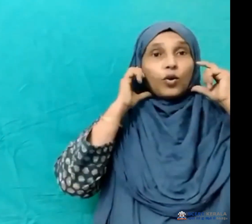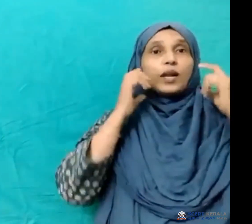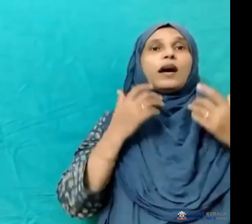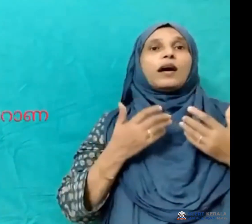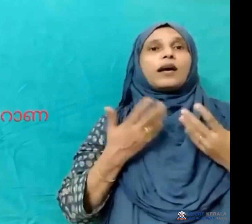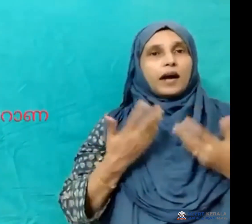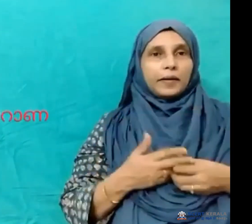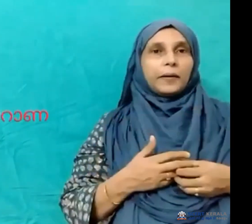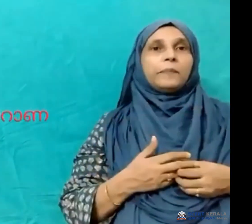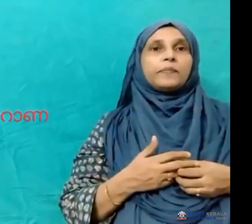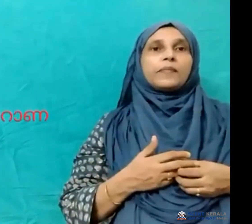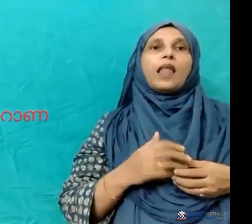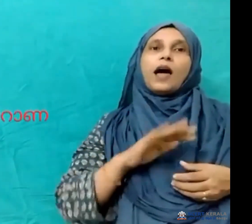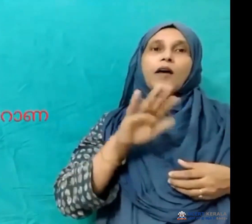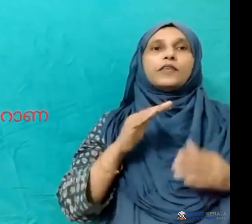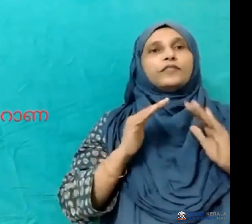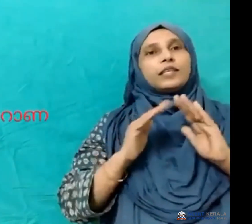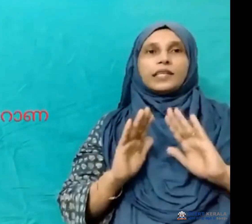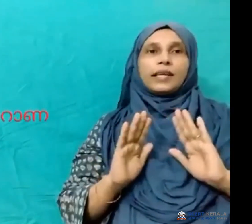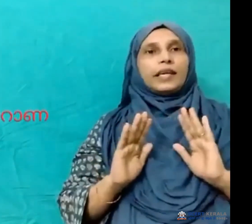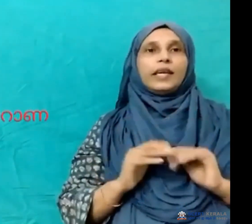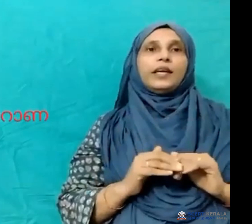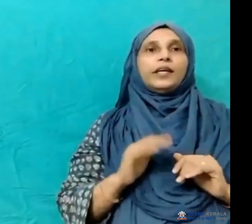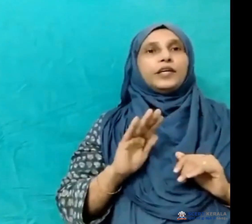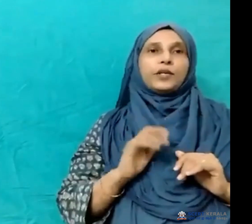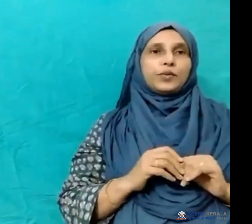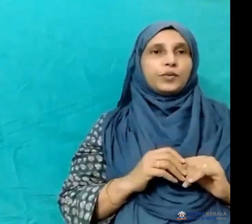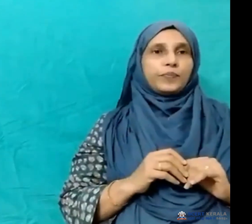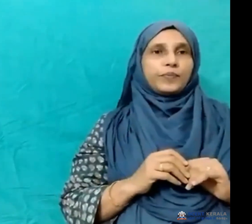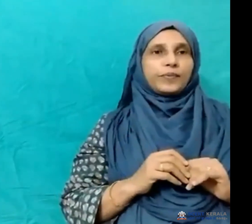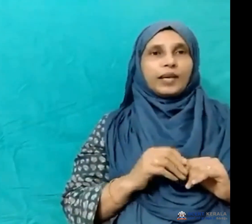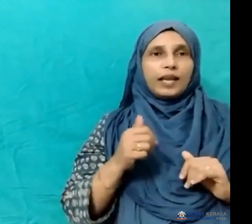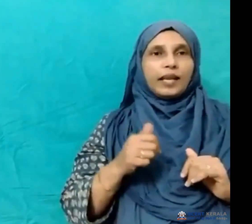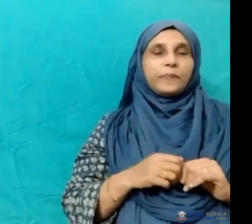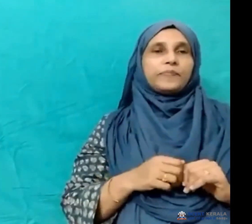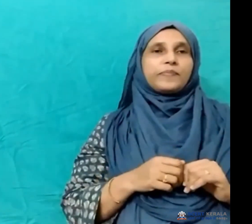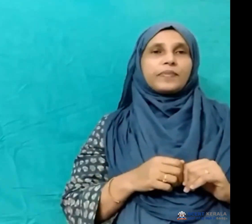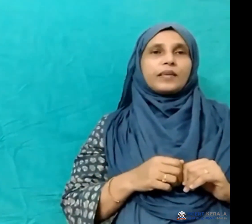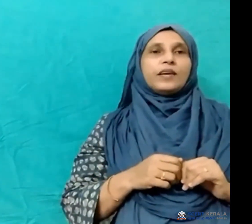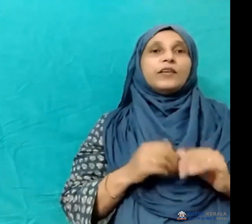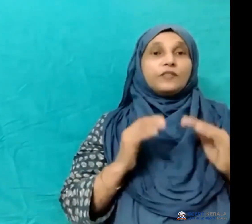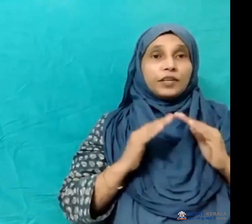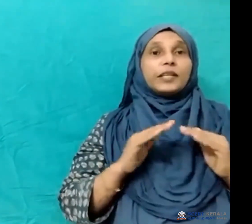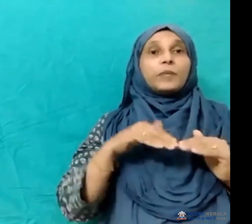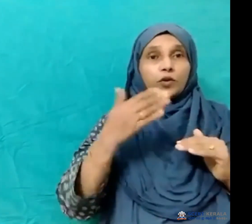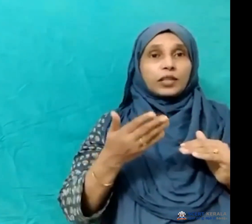കൊറോണ കാരണം എല്ലാവരും വീട്ടിൽ തന്നെ ഇരിക്കുന്നു, അല്ലെ? വീടിന്റെ